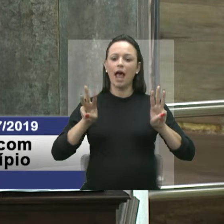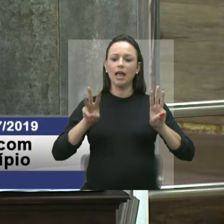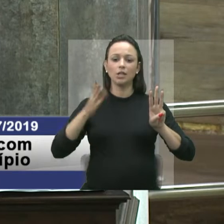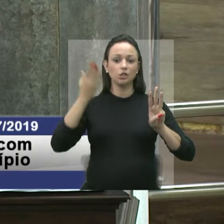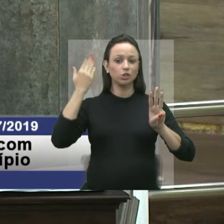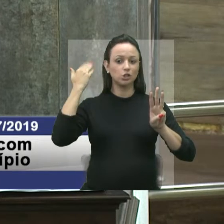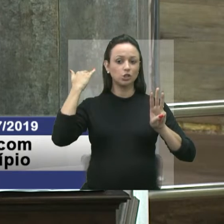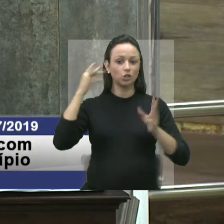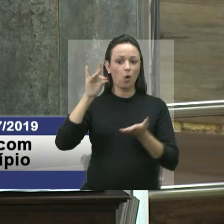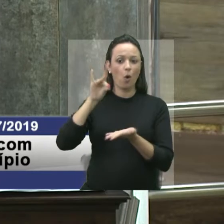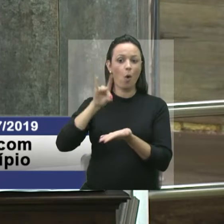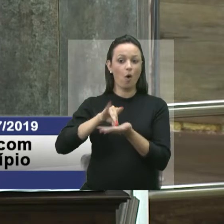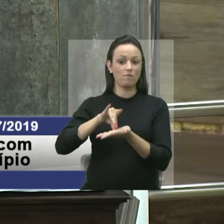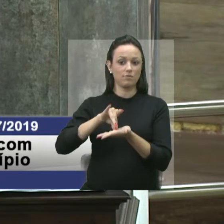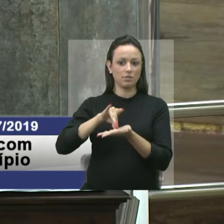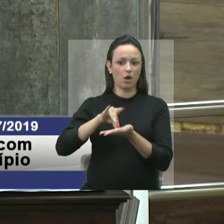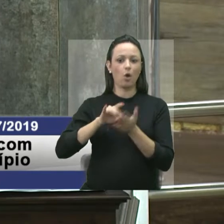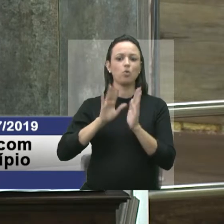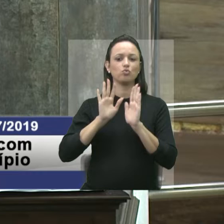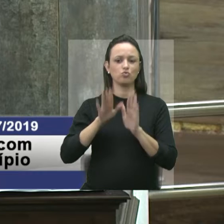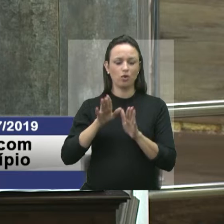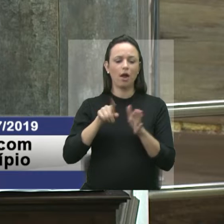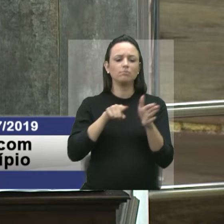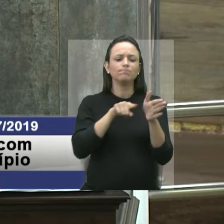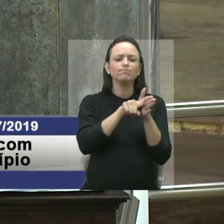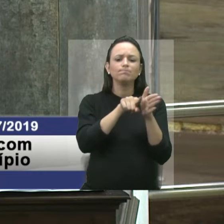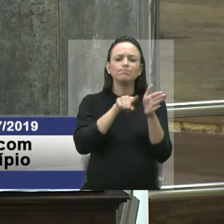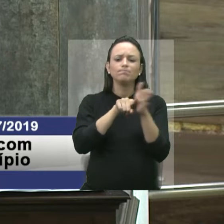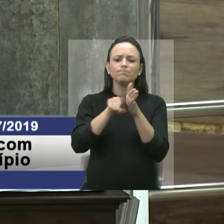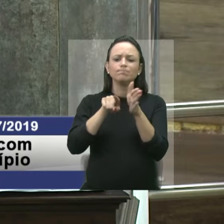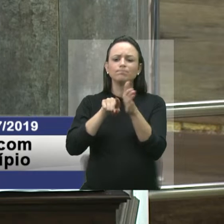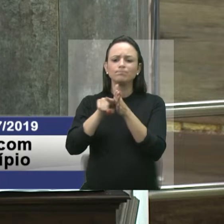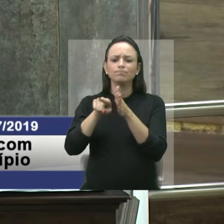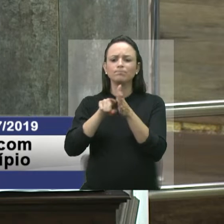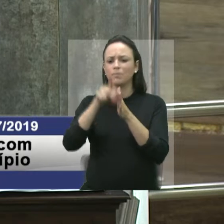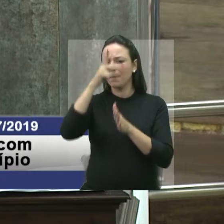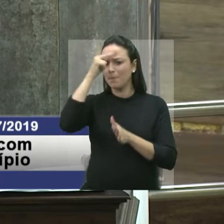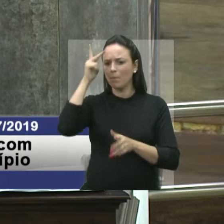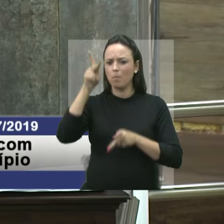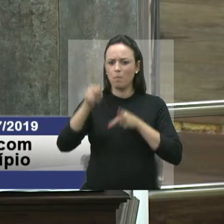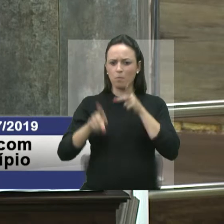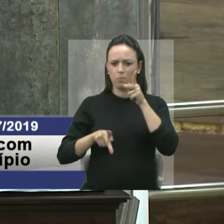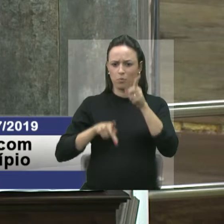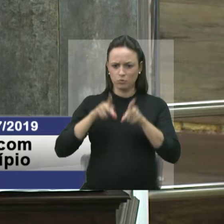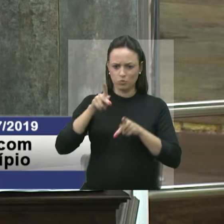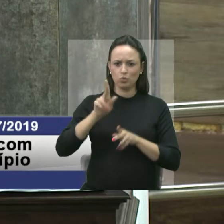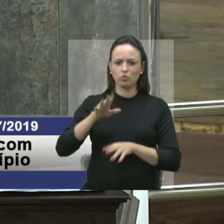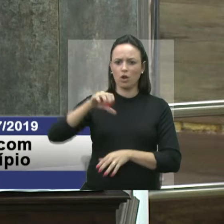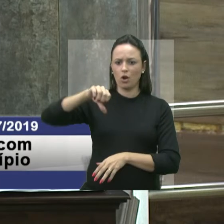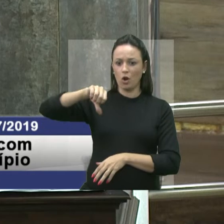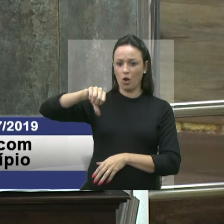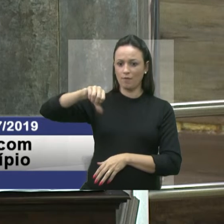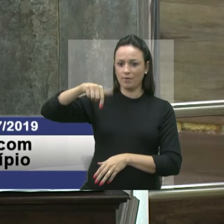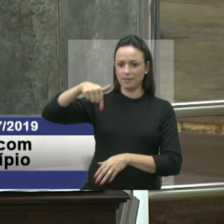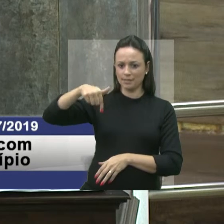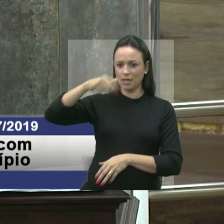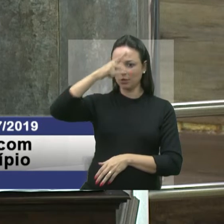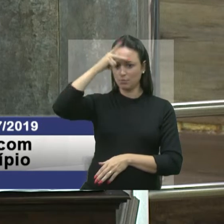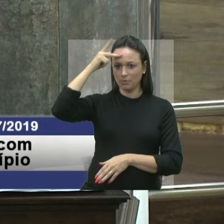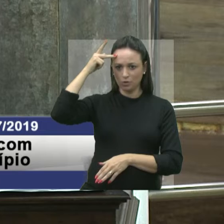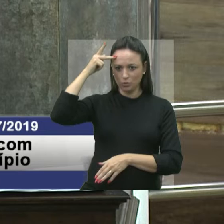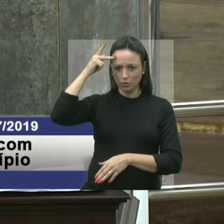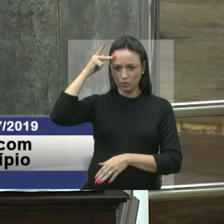Câmara, a consulta pública, do qual 97 pessoas participaram e 95